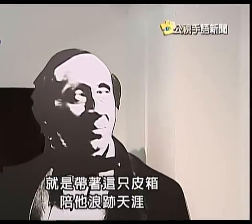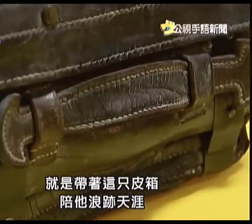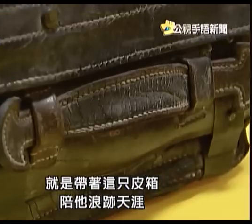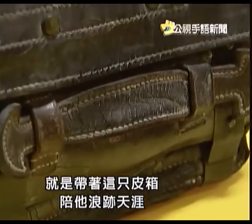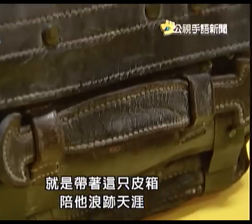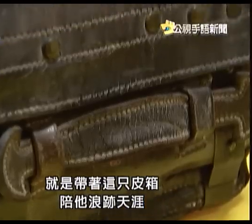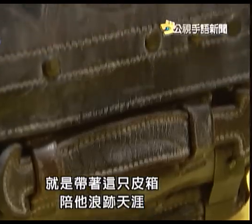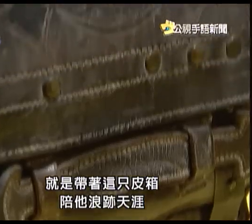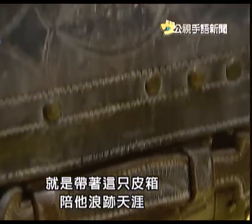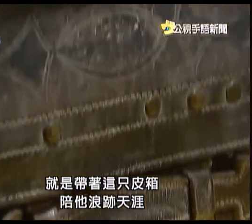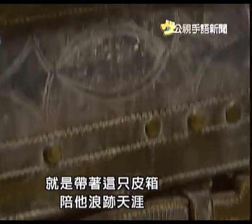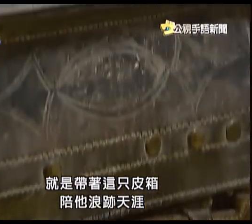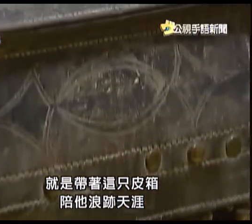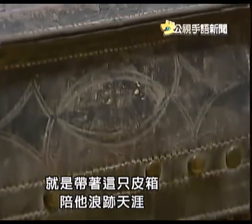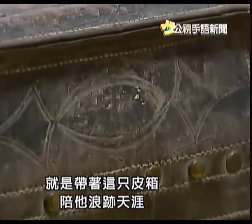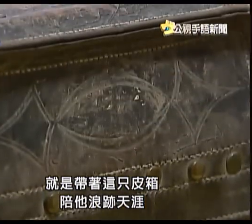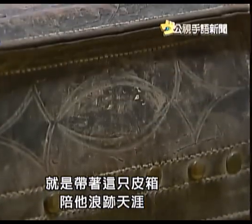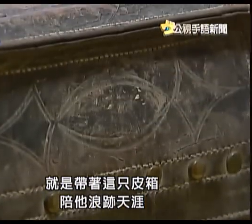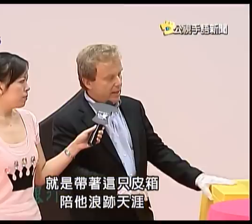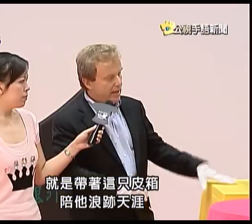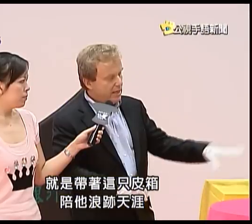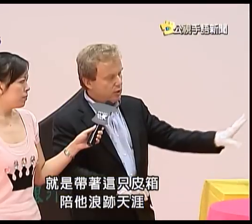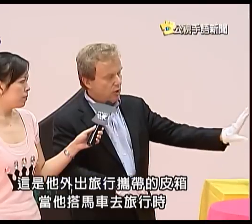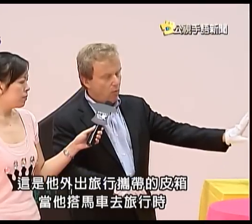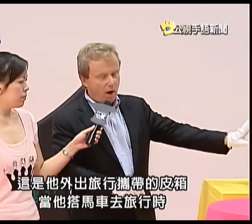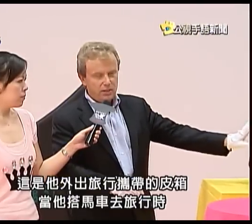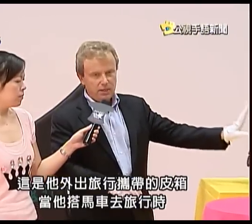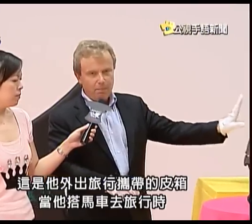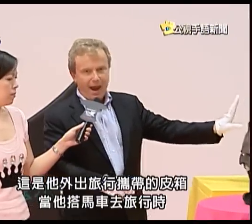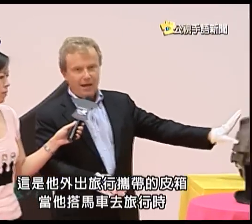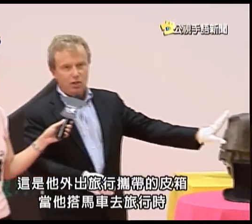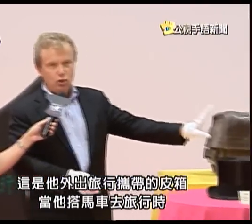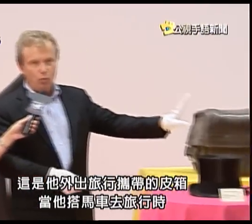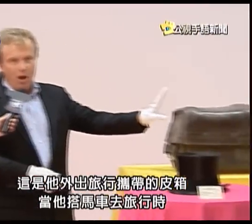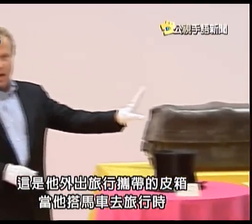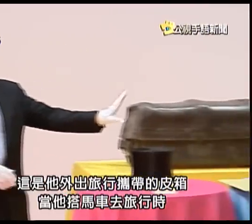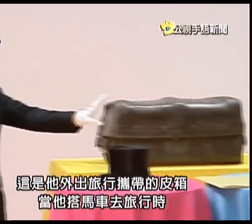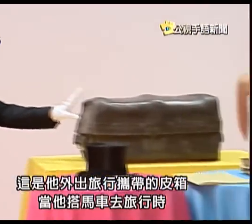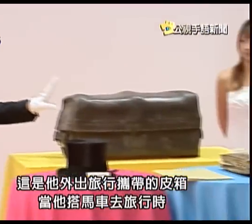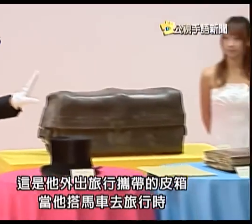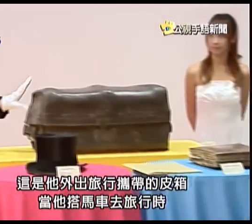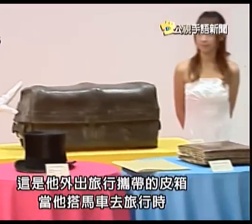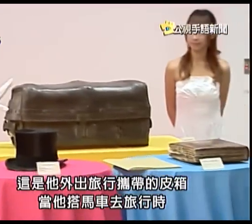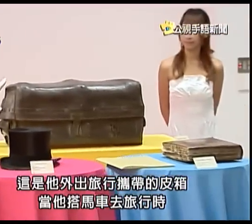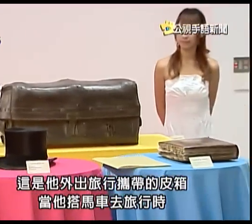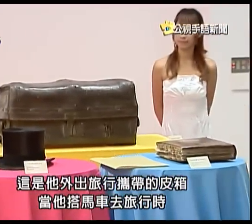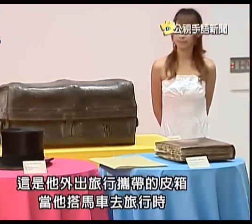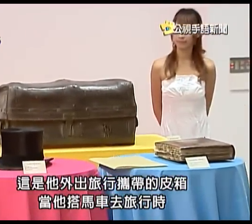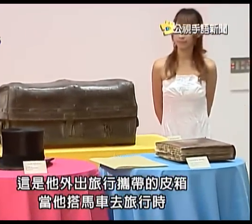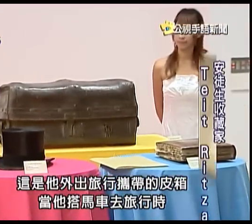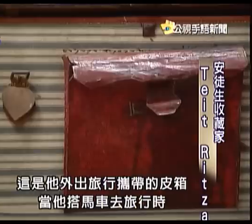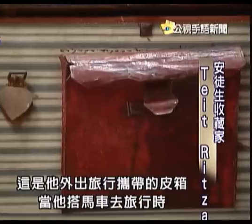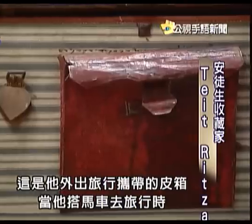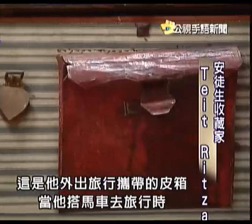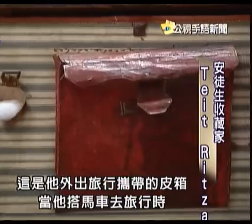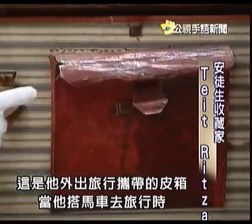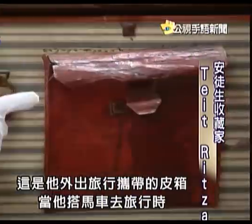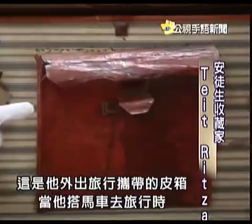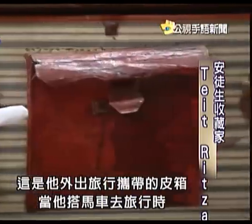皮箱陪他浪迹天涯。 This was the package you were allowed to bring when you traveled in Europe by horse